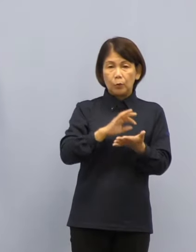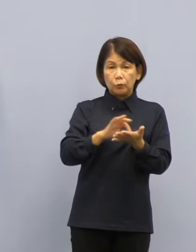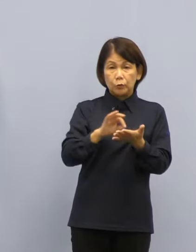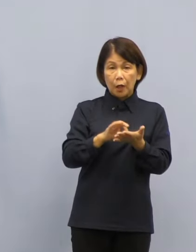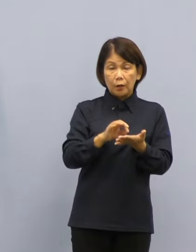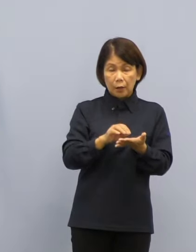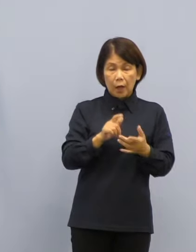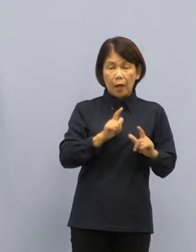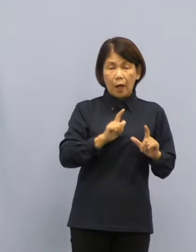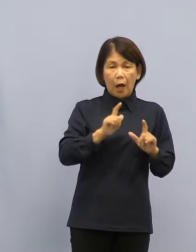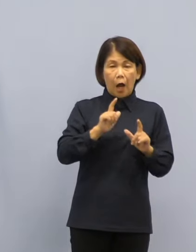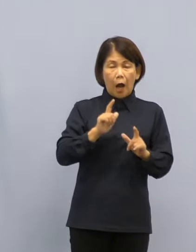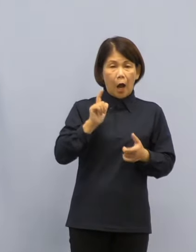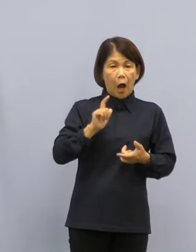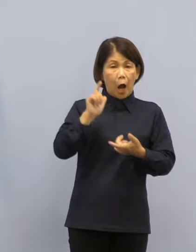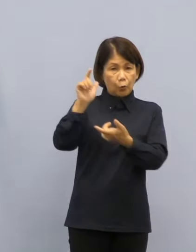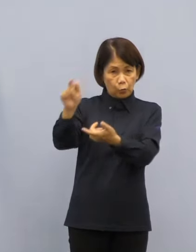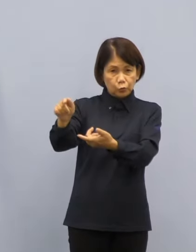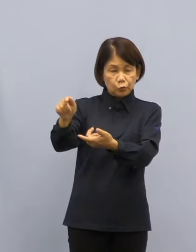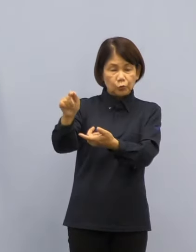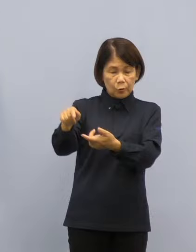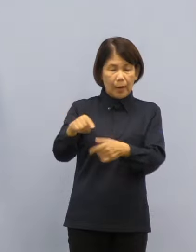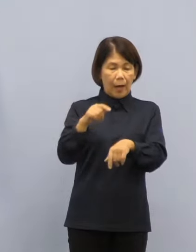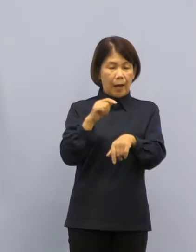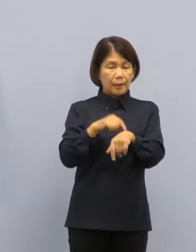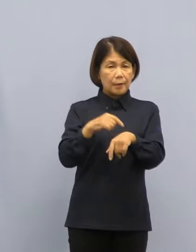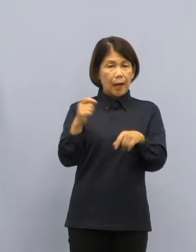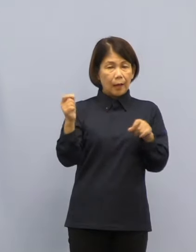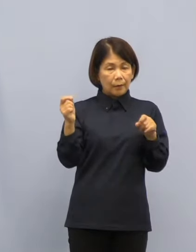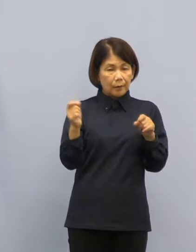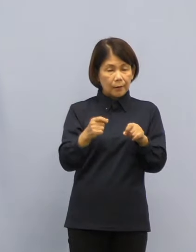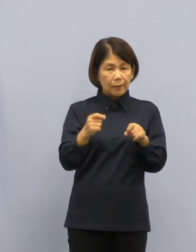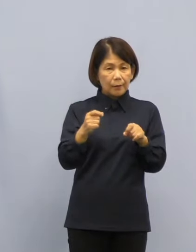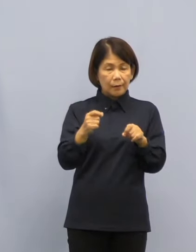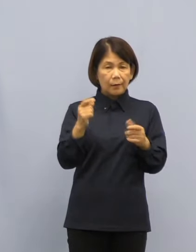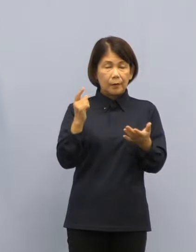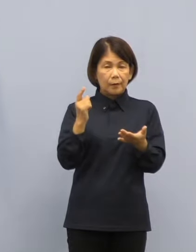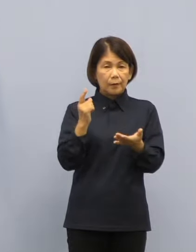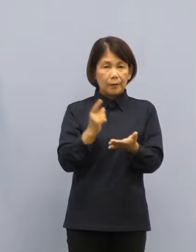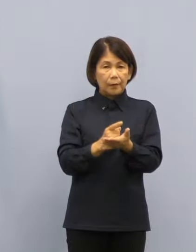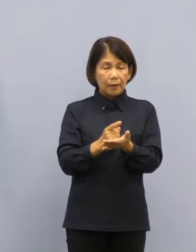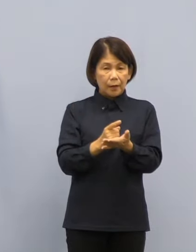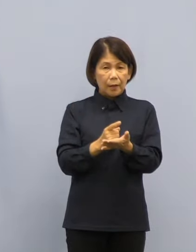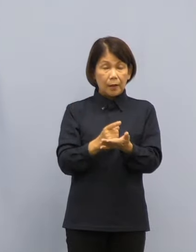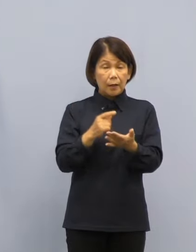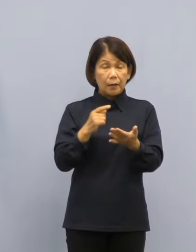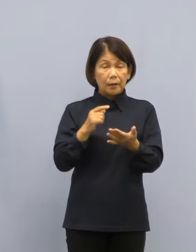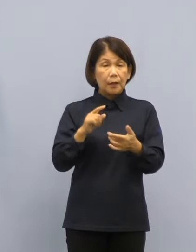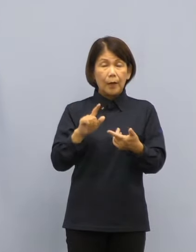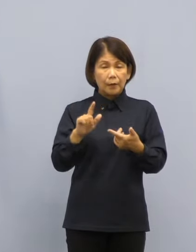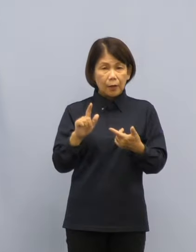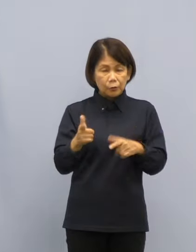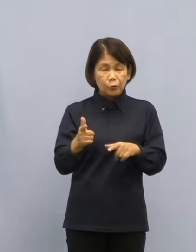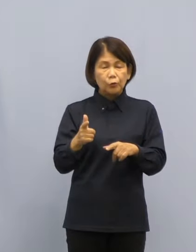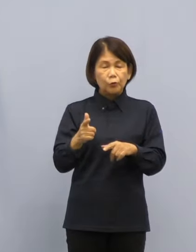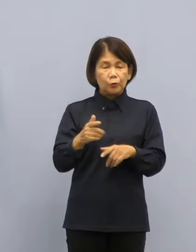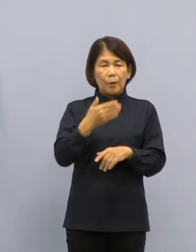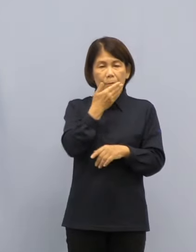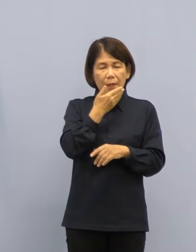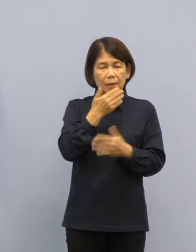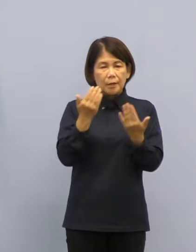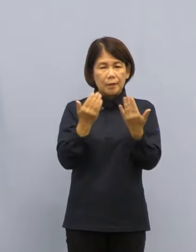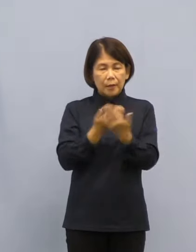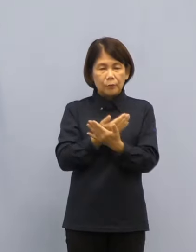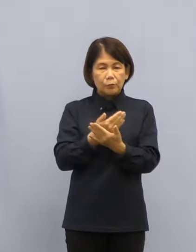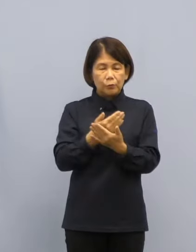ならただ時短のためだけにお金をかけて走らせるよりも可能性があるんじゃないかみたいな議論もあると思います。で今のお